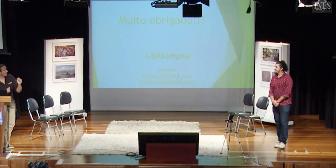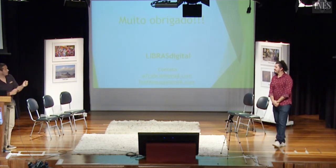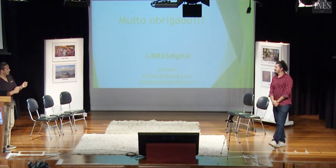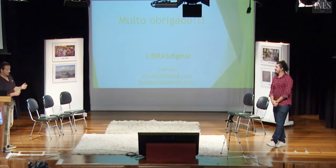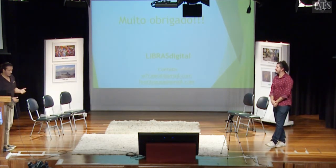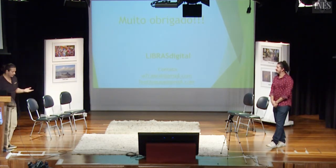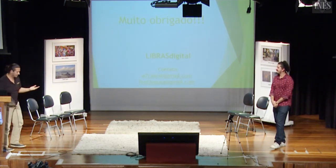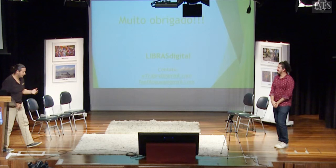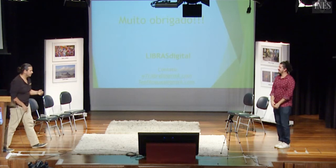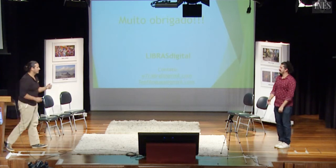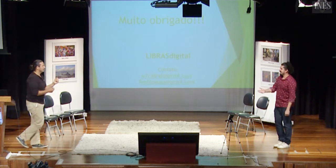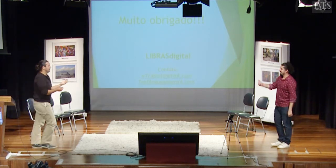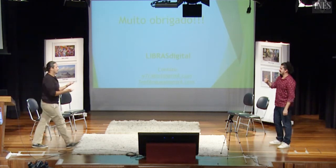agradeço também.